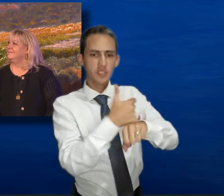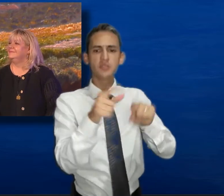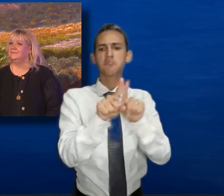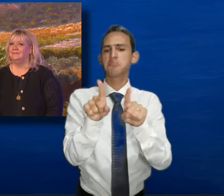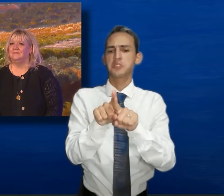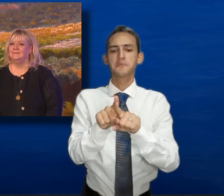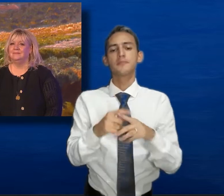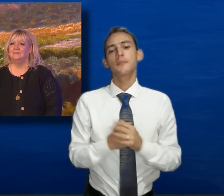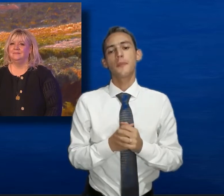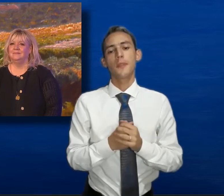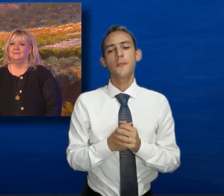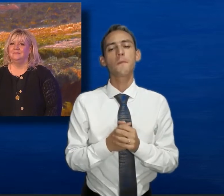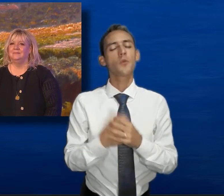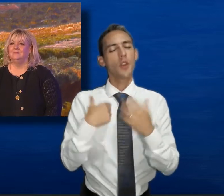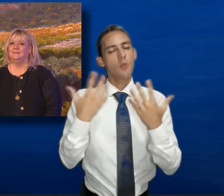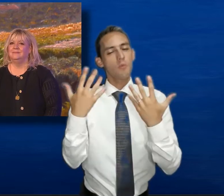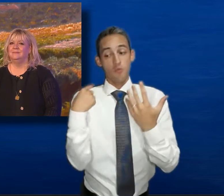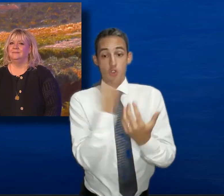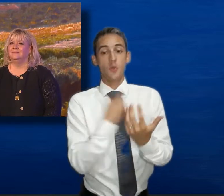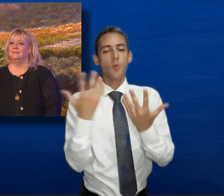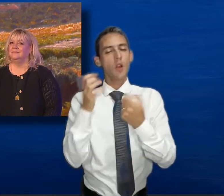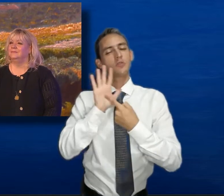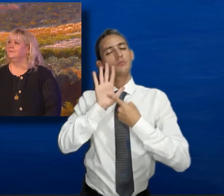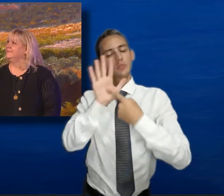temporais de educação e profissão.